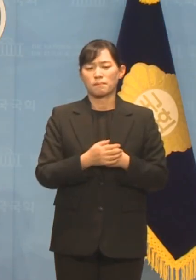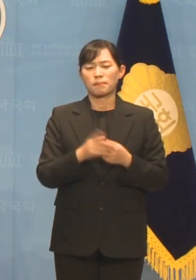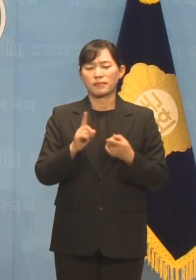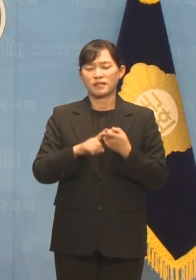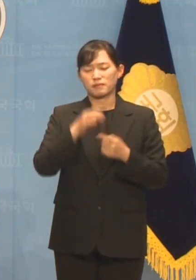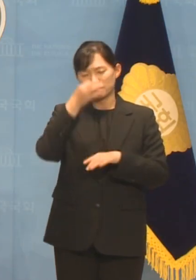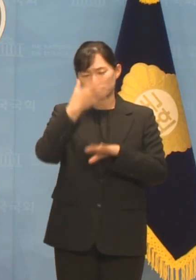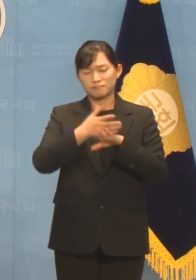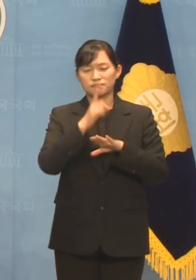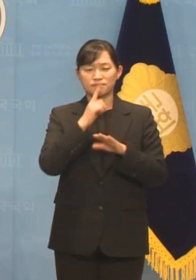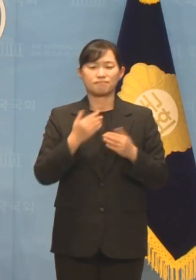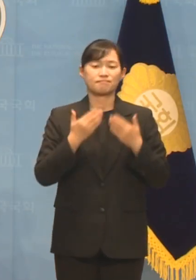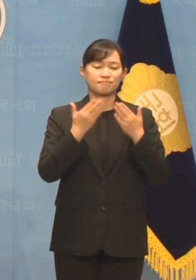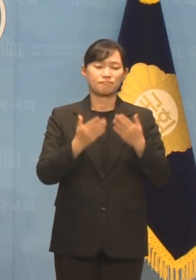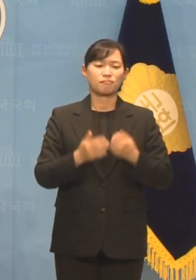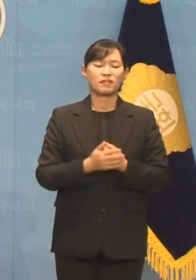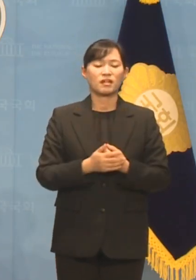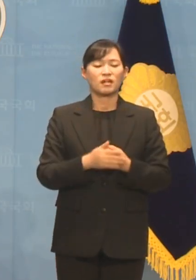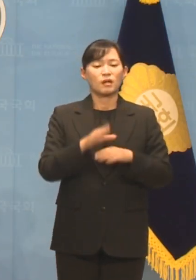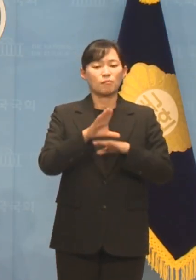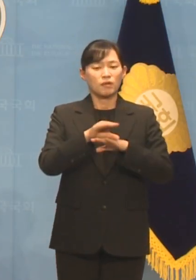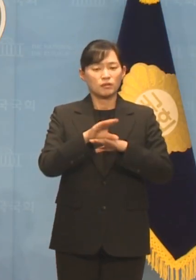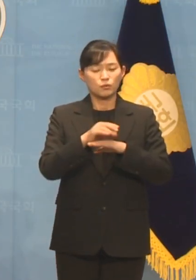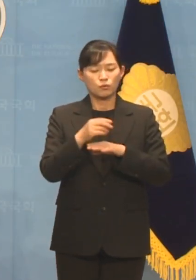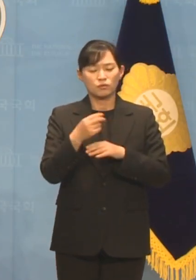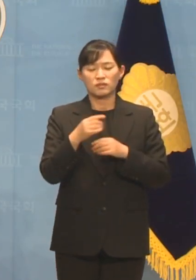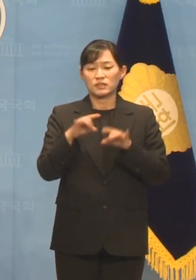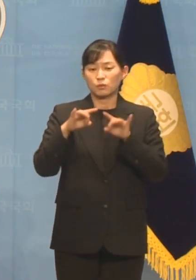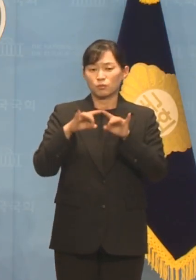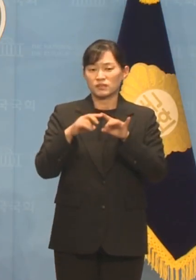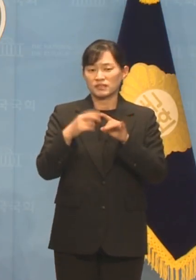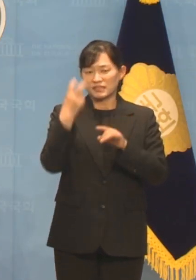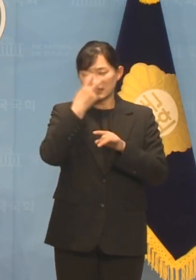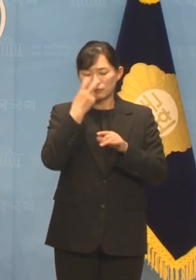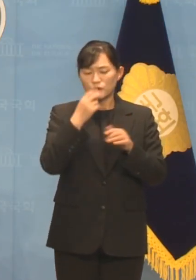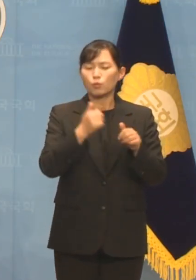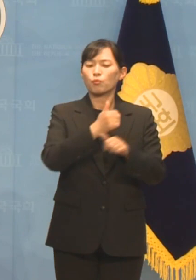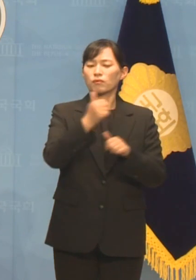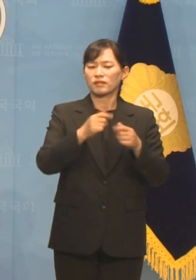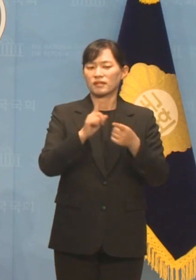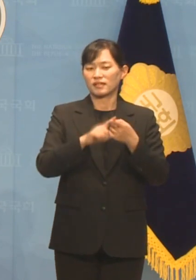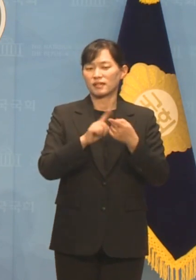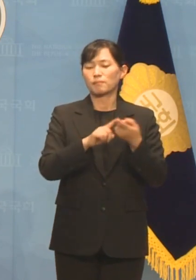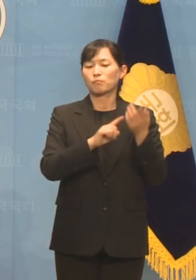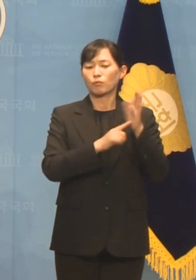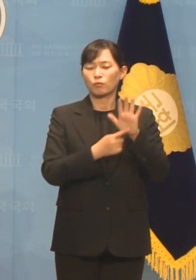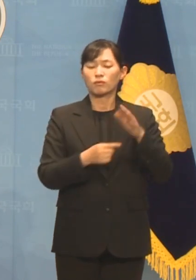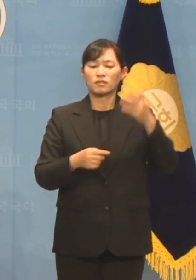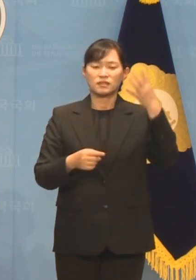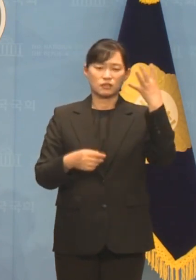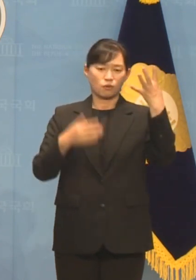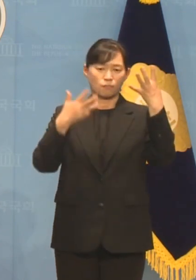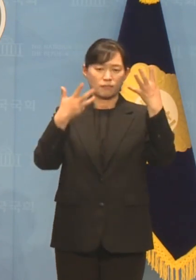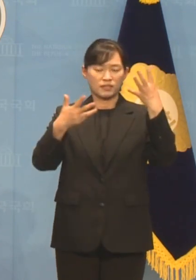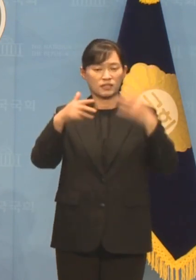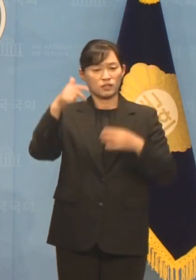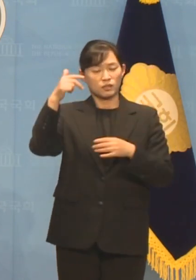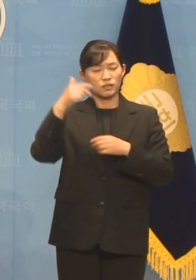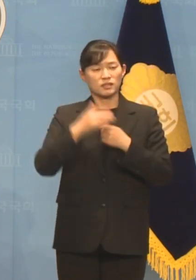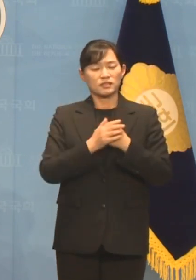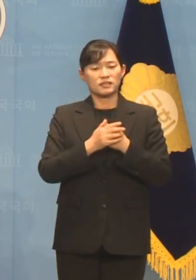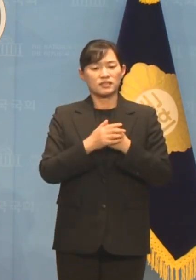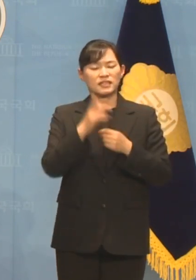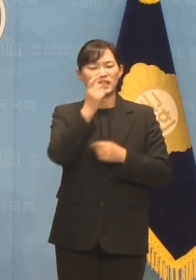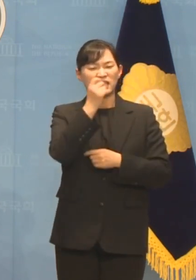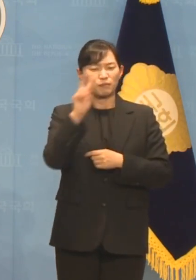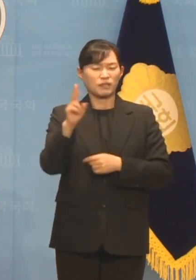말씀을 드립니다. 방송통신심의위원회 민원 제기 등 방송 대응 관련 보고입니다. 4월 8일 TV조선의